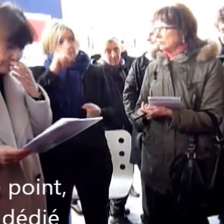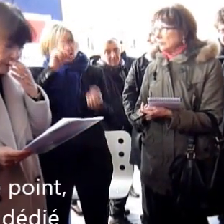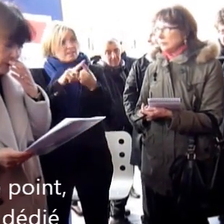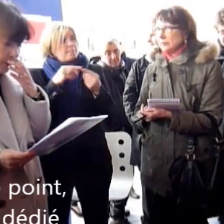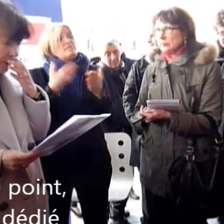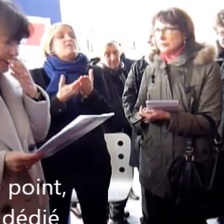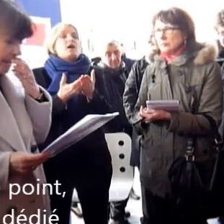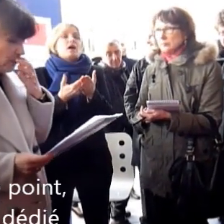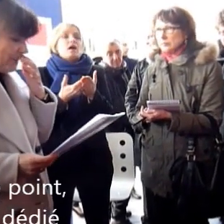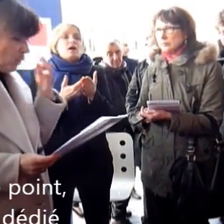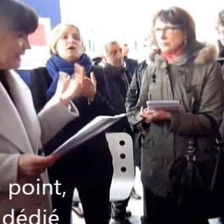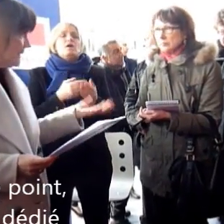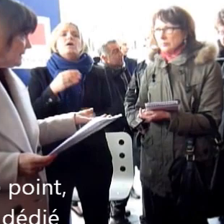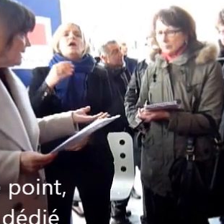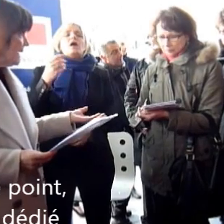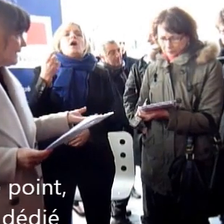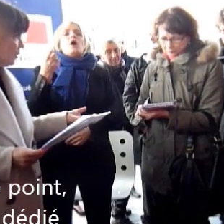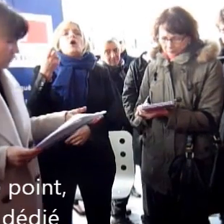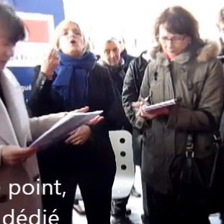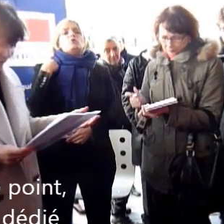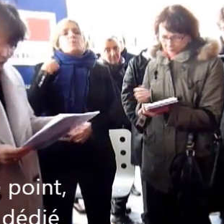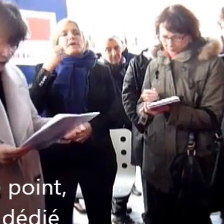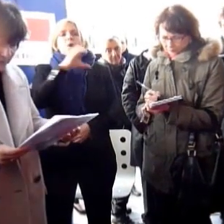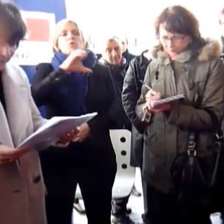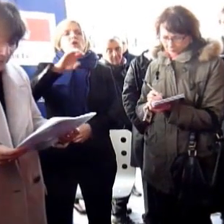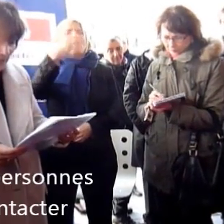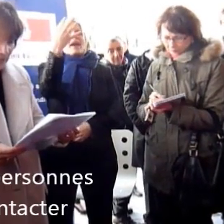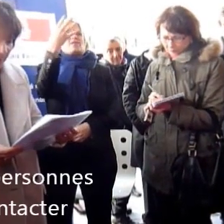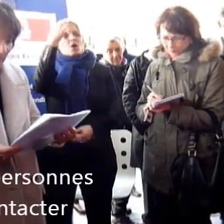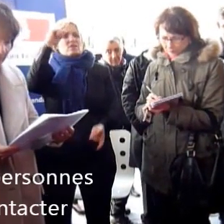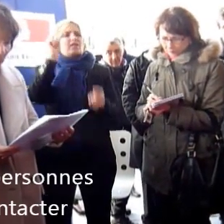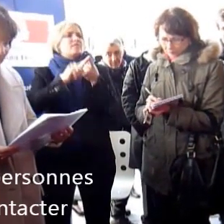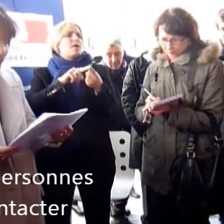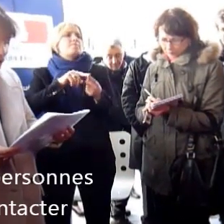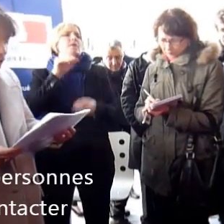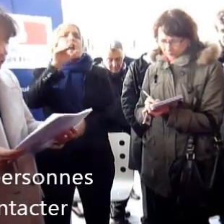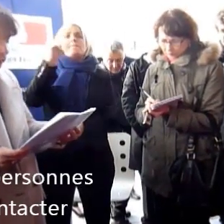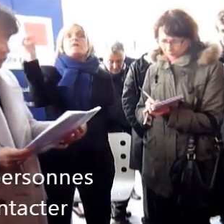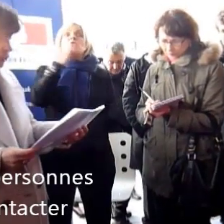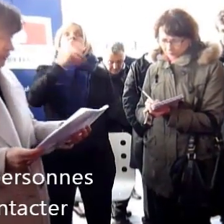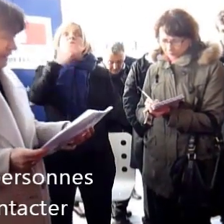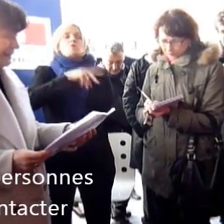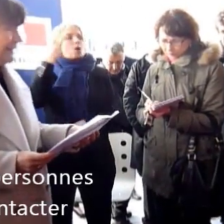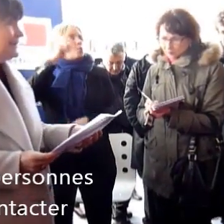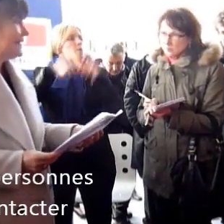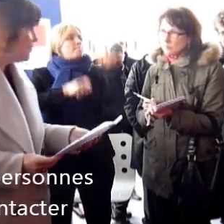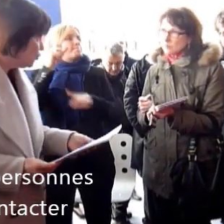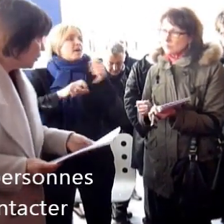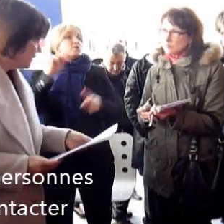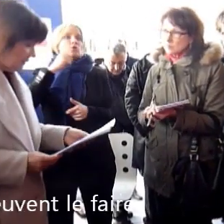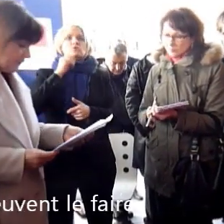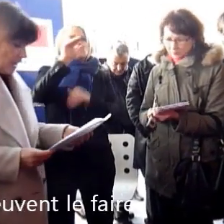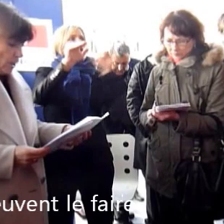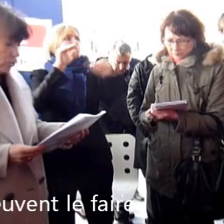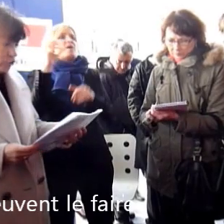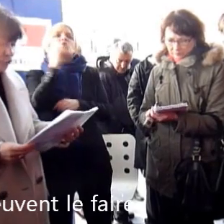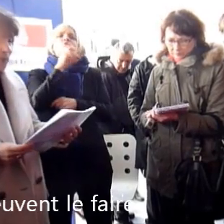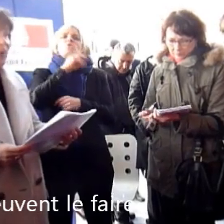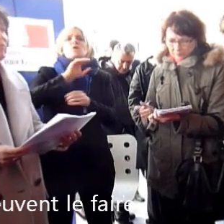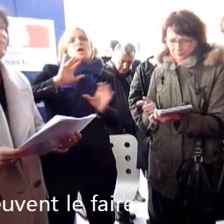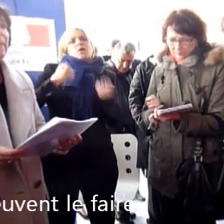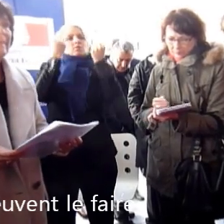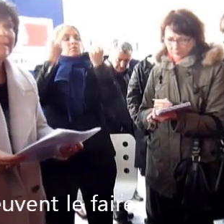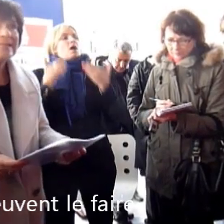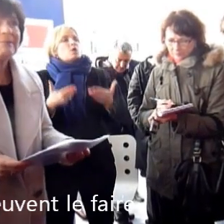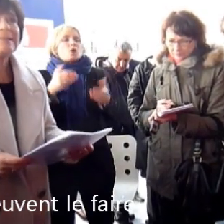point, il y a un numéro qui est dédié, qui est le 114, qui permet aux personnes sourdes de contacter des urgences.